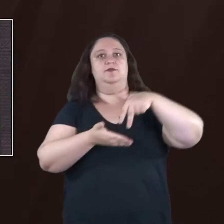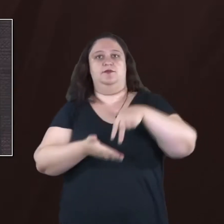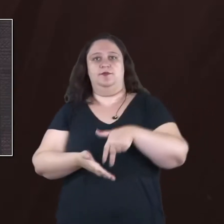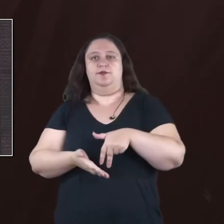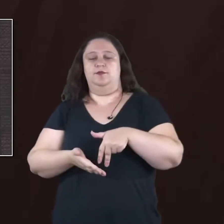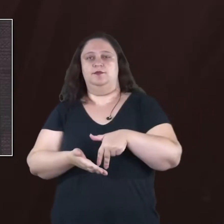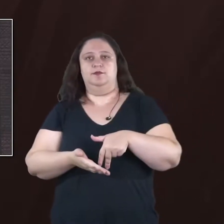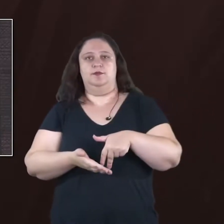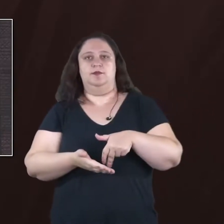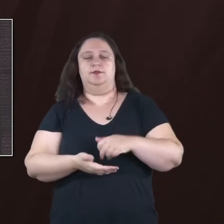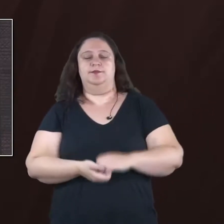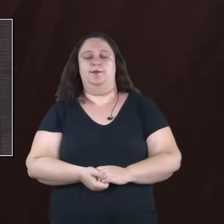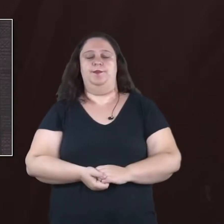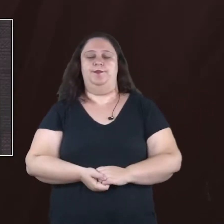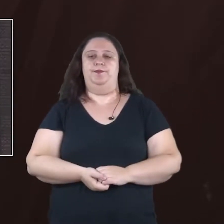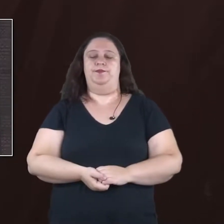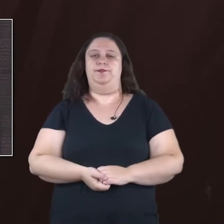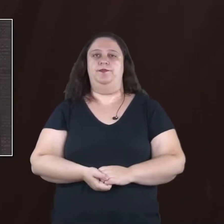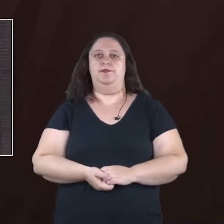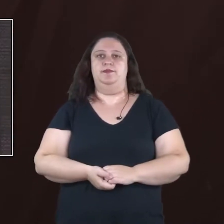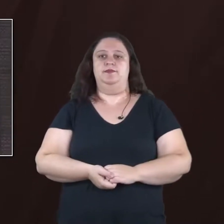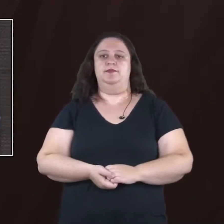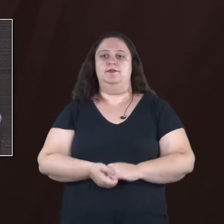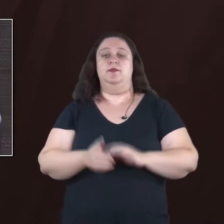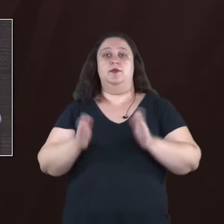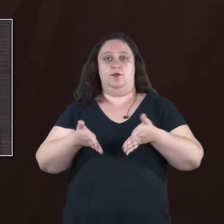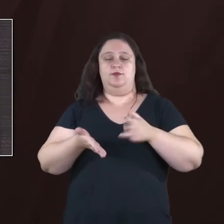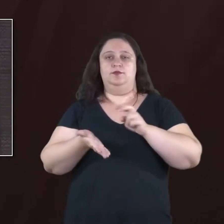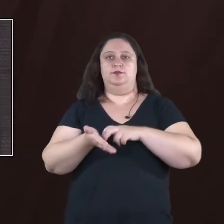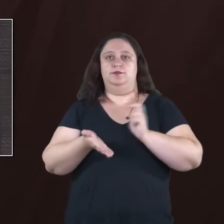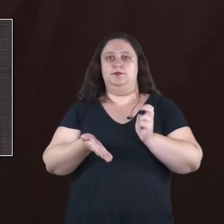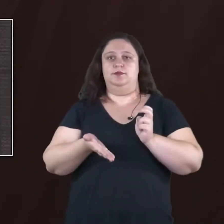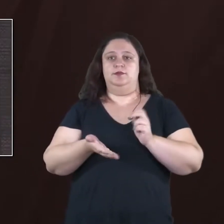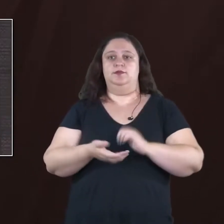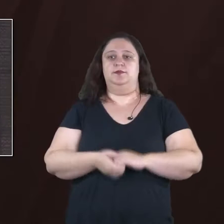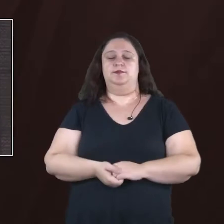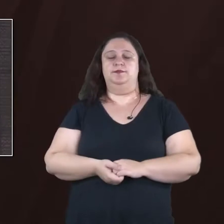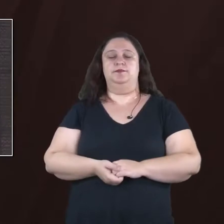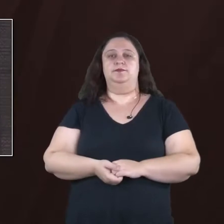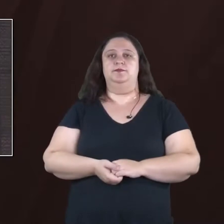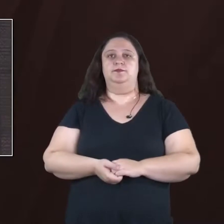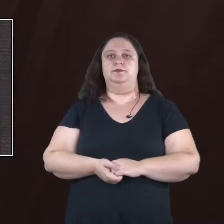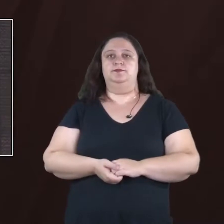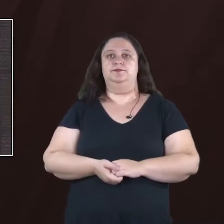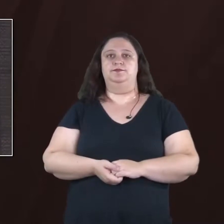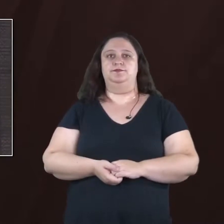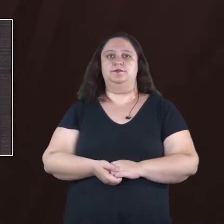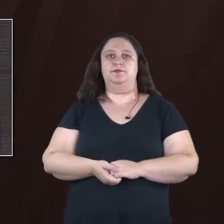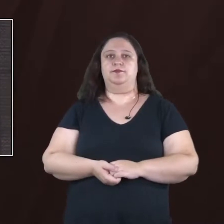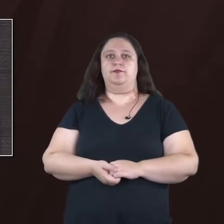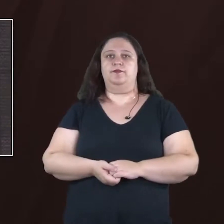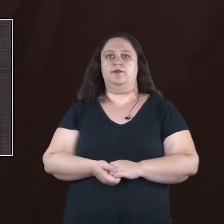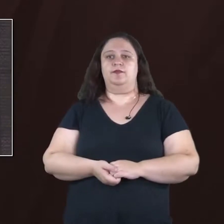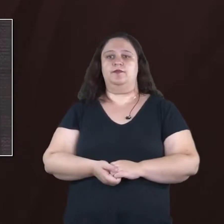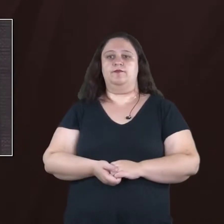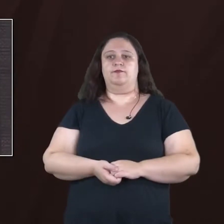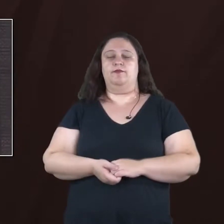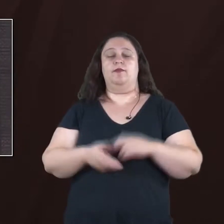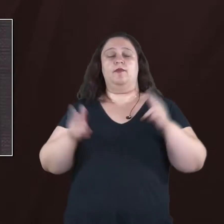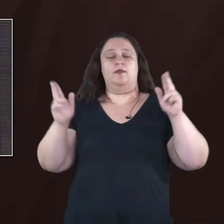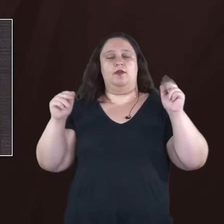o seu propósito aqui na terra. Hoje de manhã nós falamos um